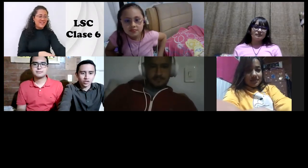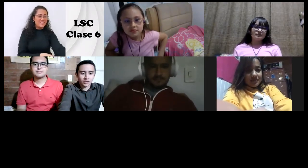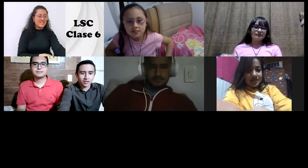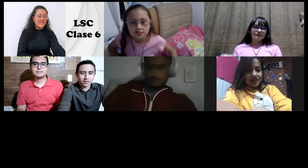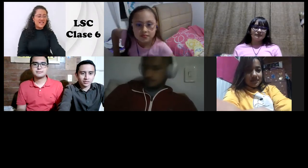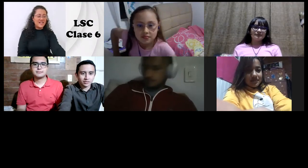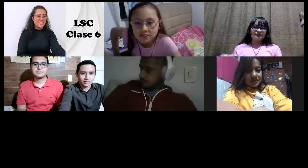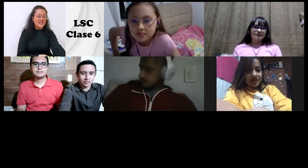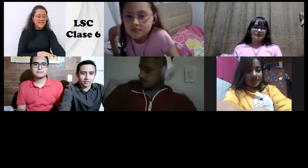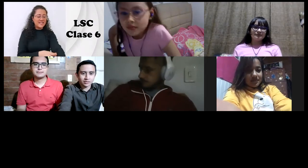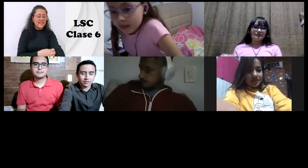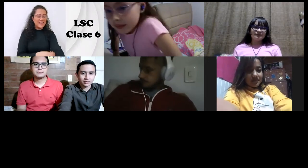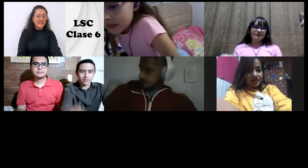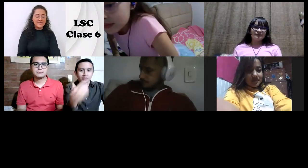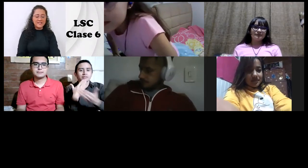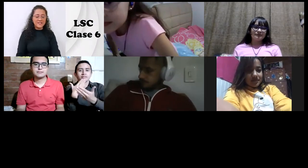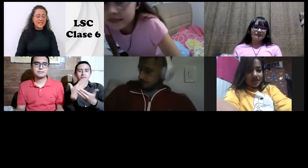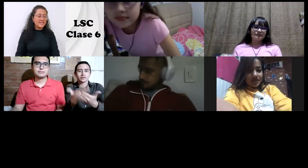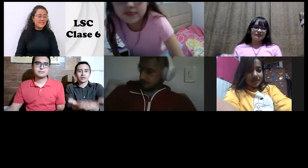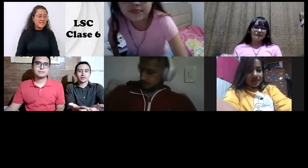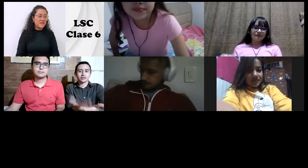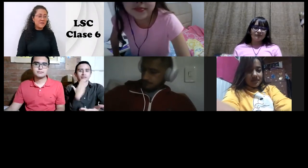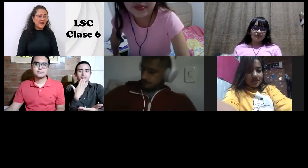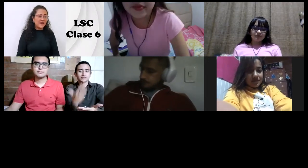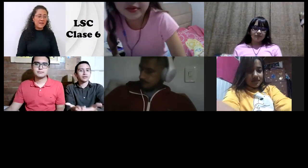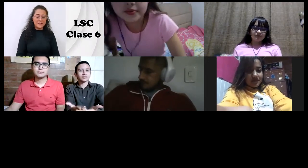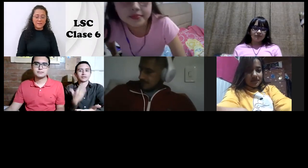Entonces, les queda, si Dios quiere, estas semanas para que estén